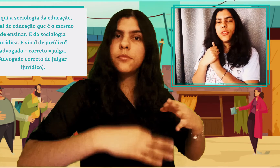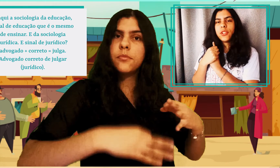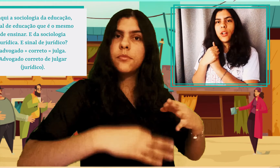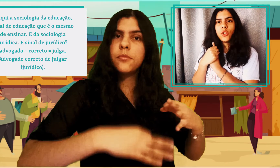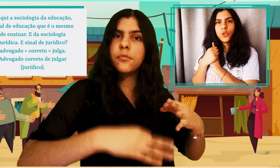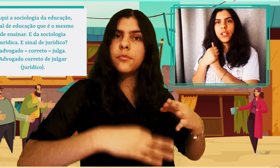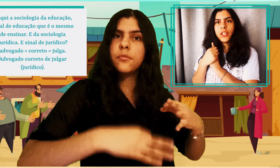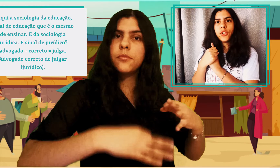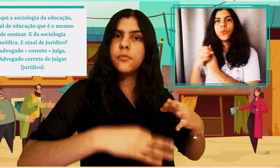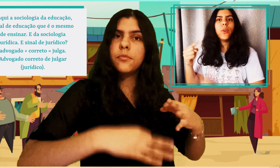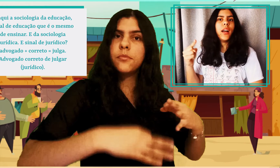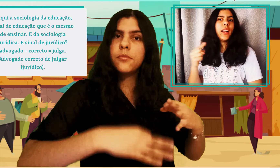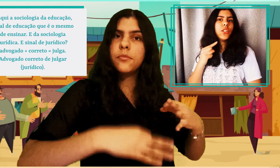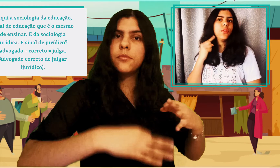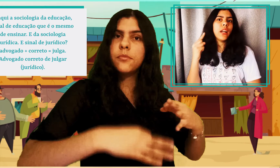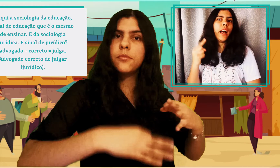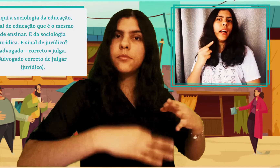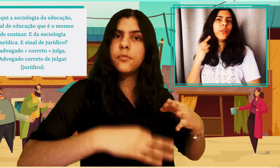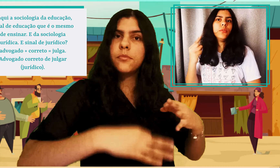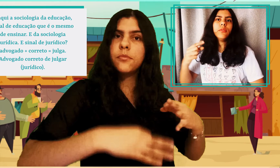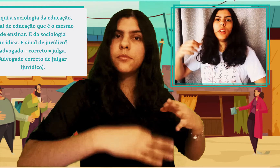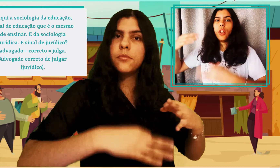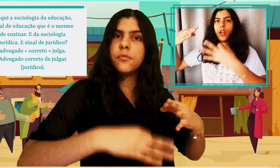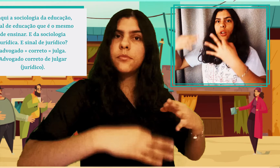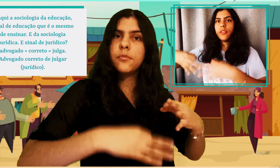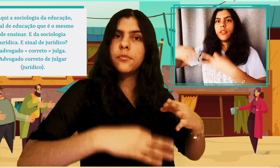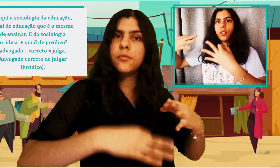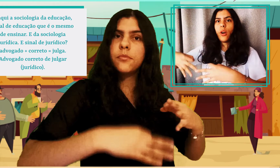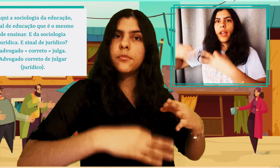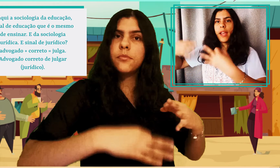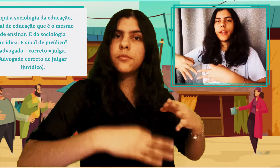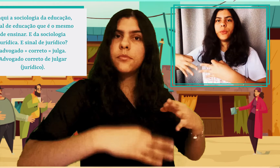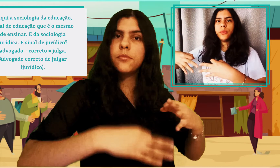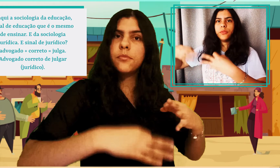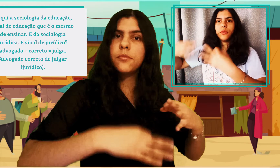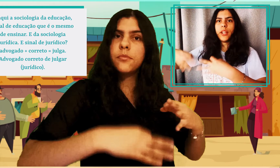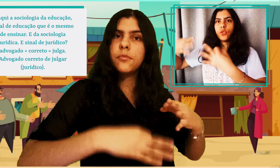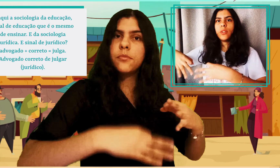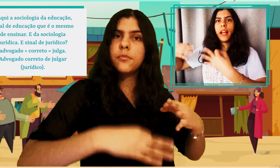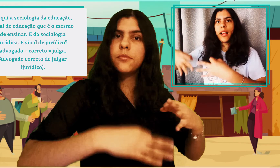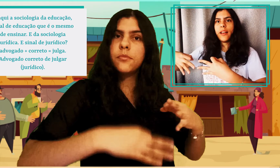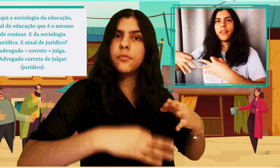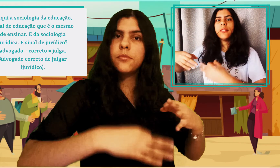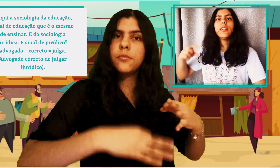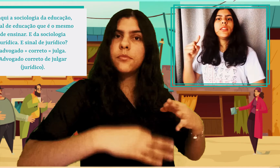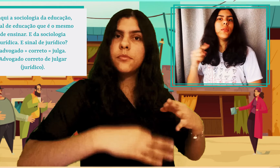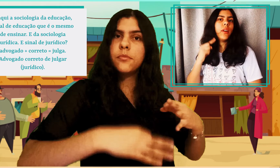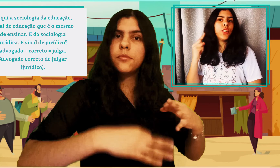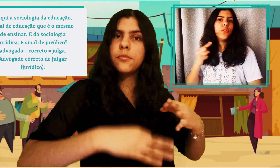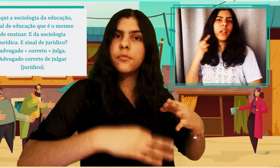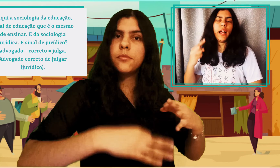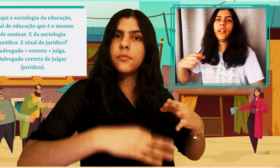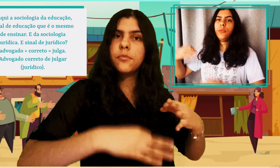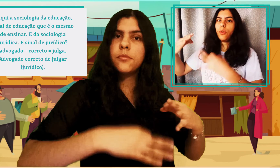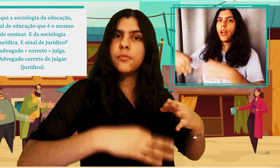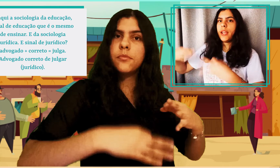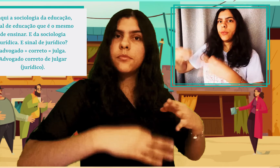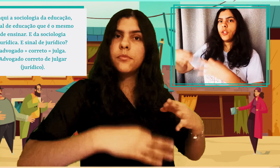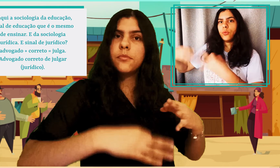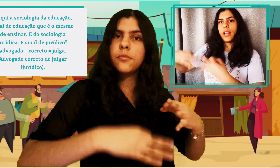jurídica. E o sinal de jurídico? Advogado, correto, né? Julgar. Então,